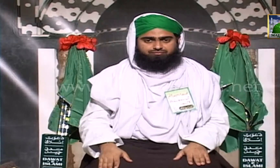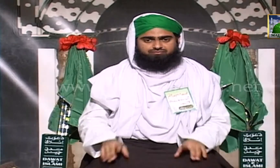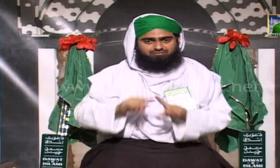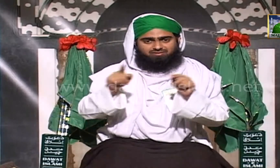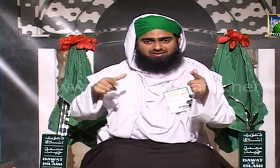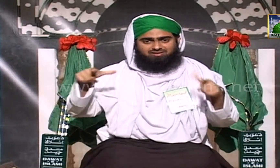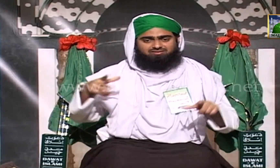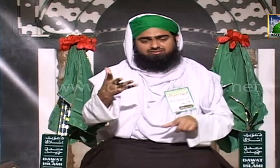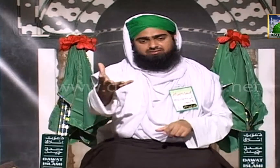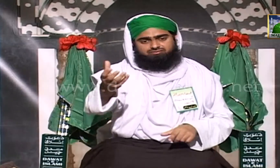سے ملیں گے.